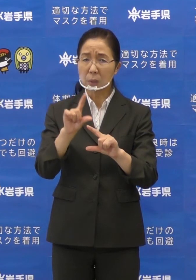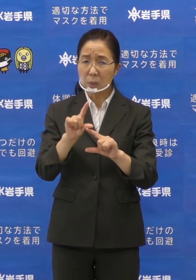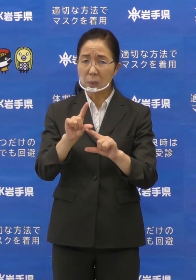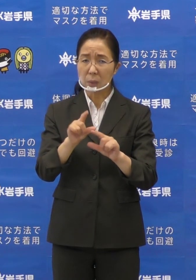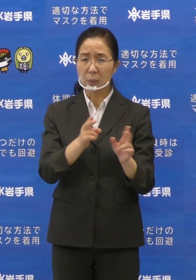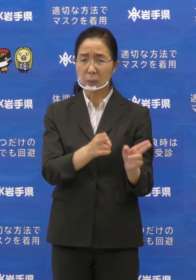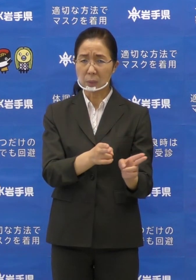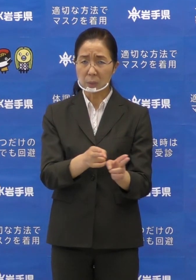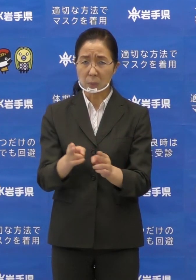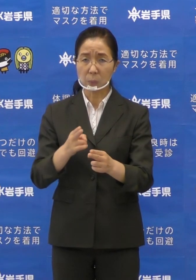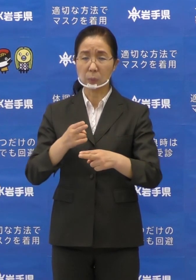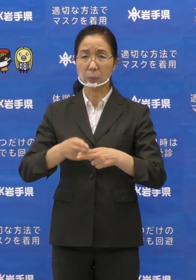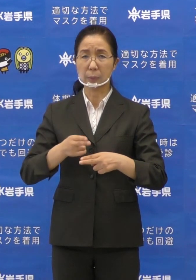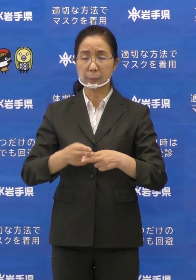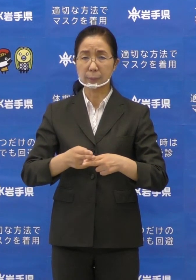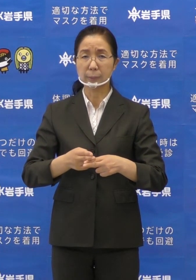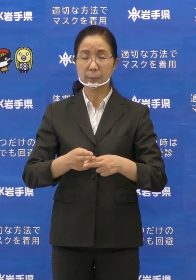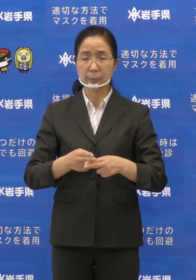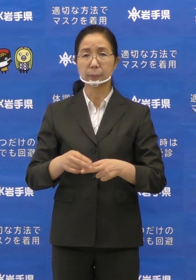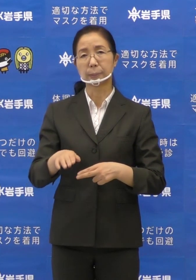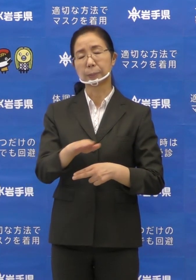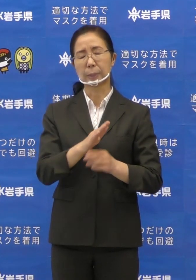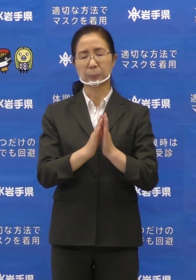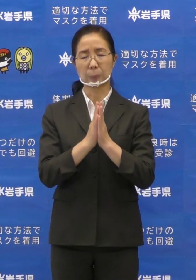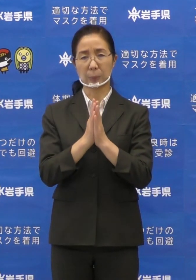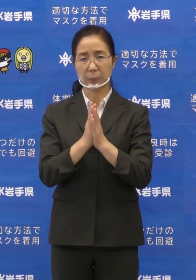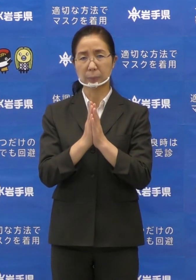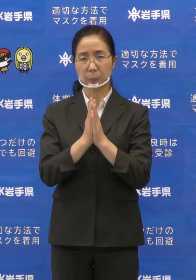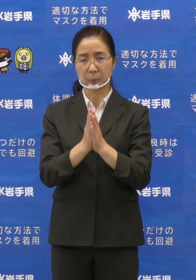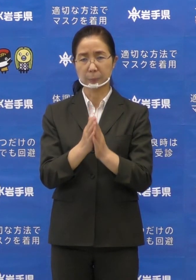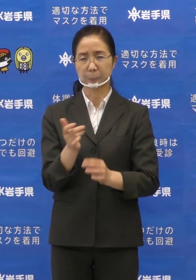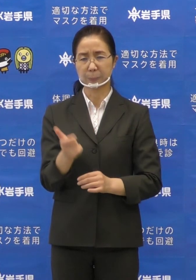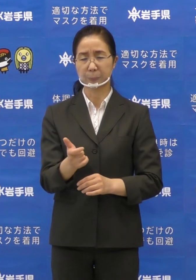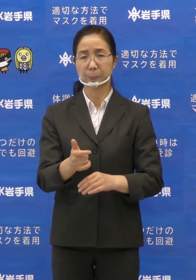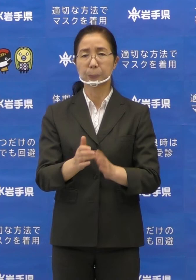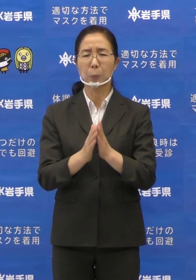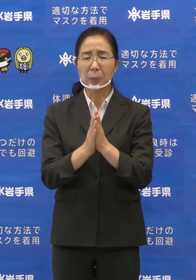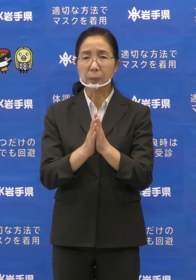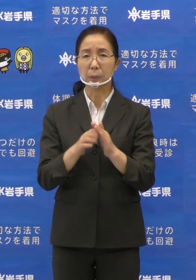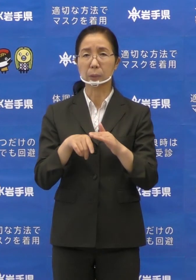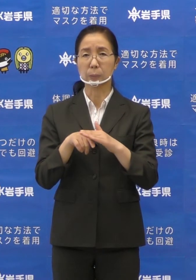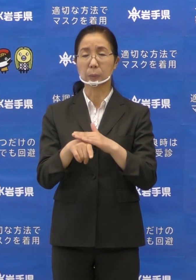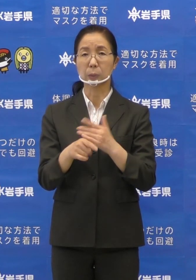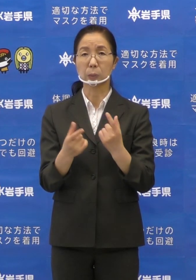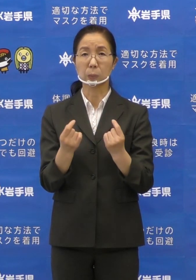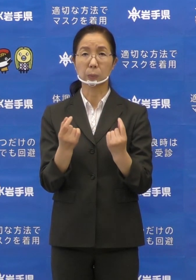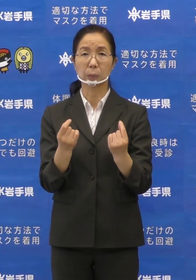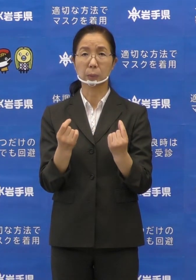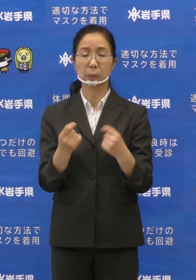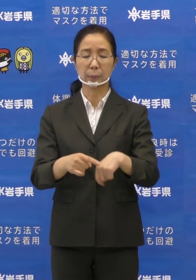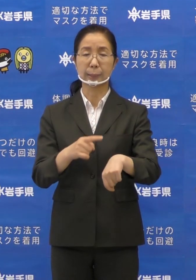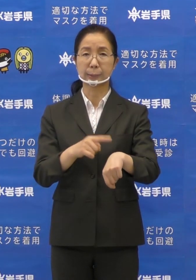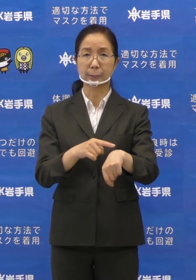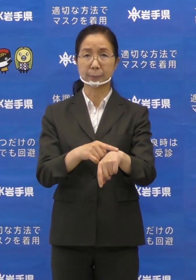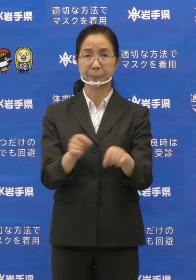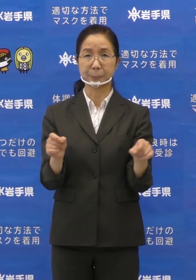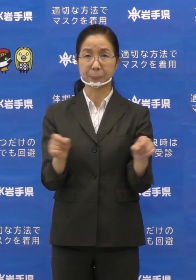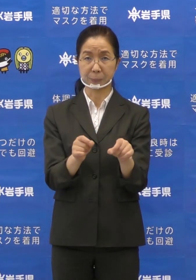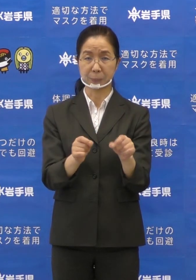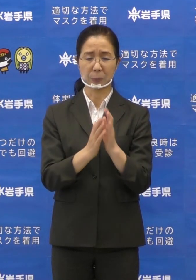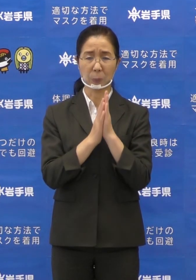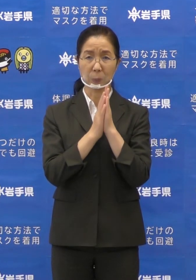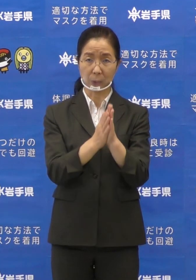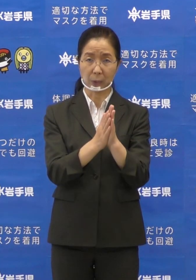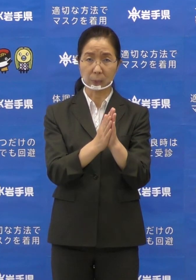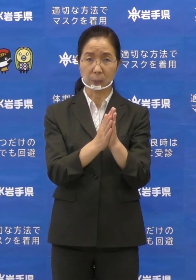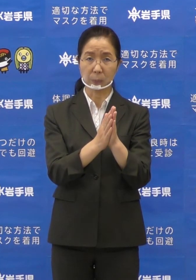制度的に、より確かなものにするためにこの時間短縮の要請